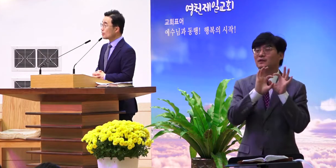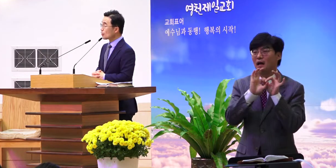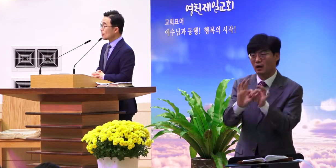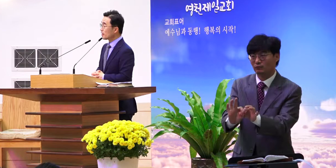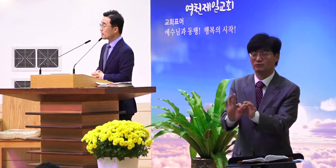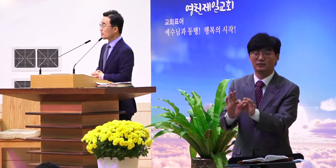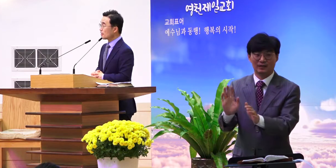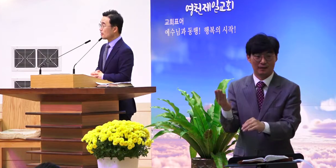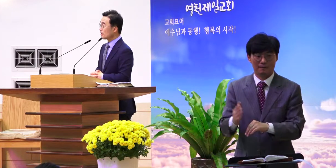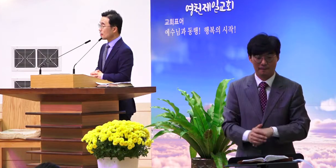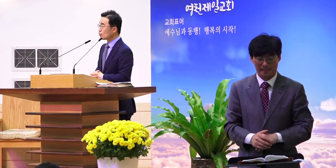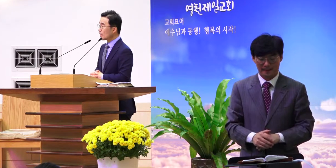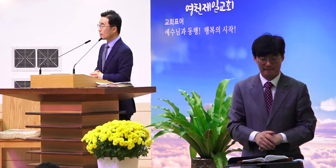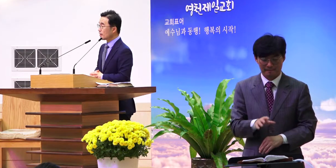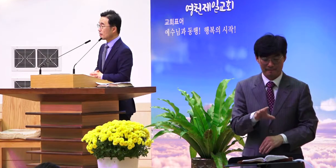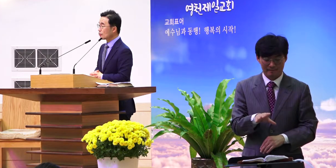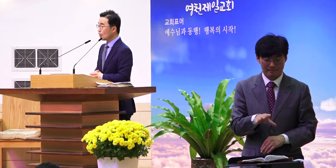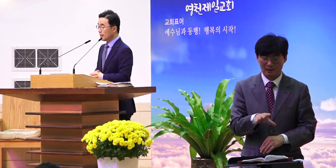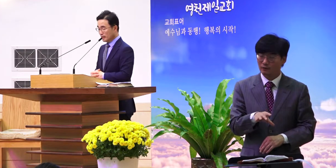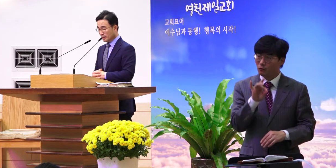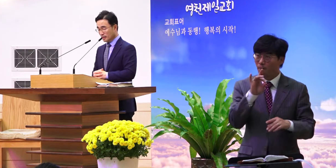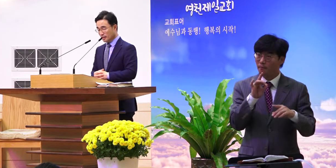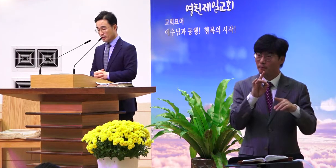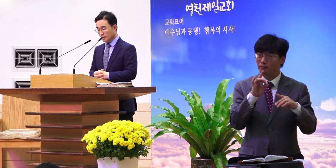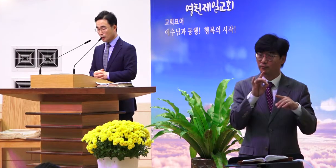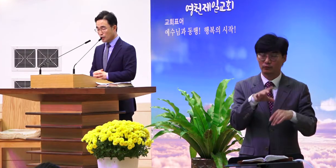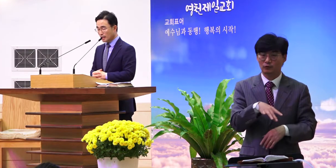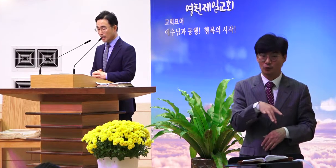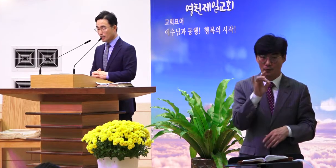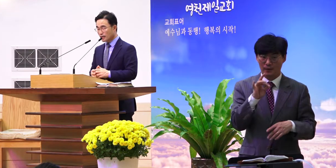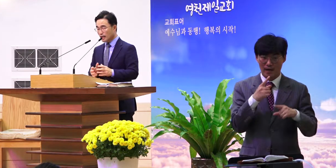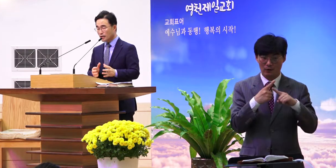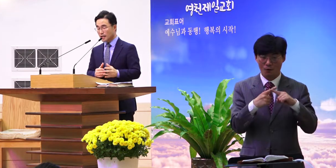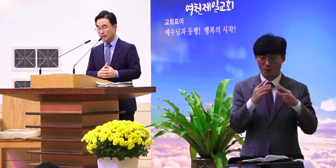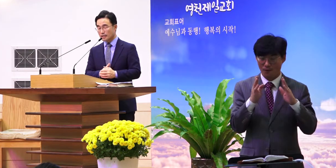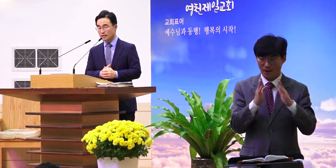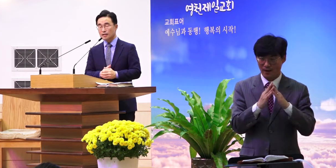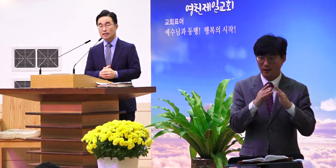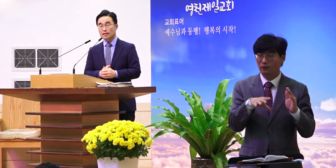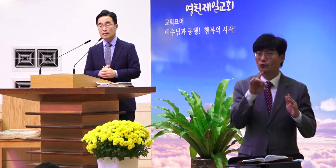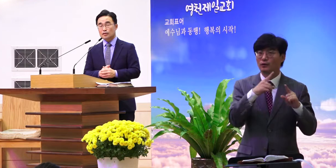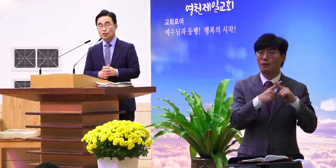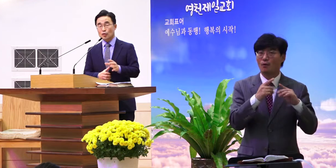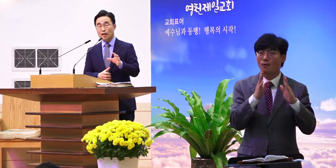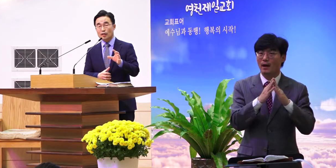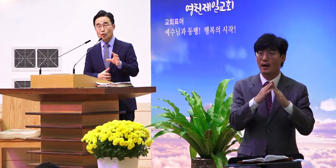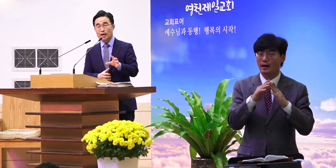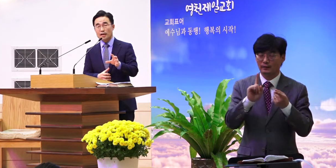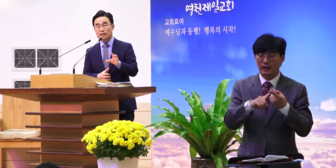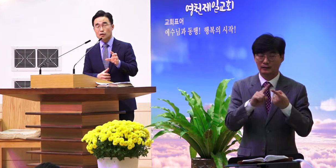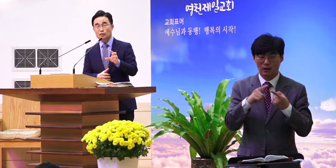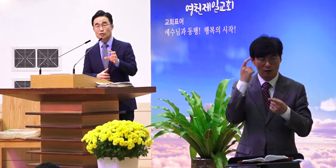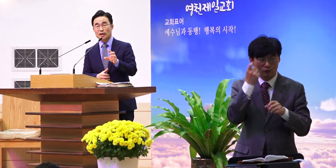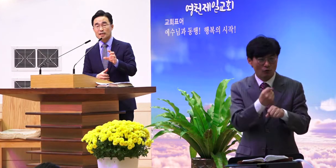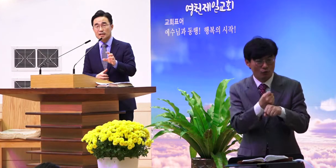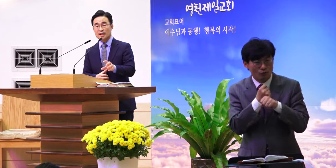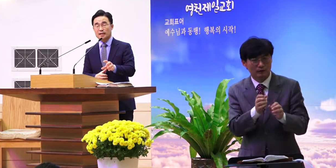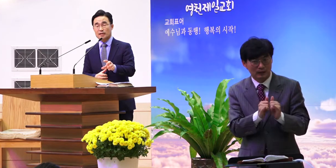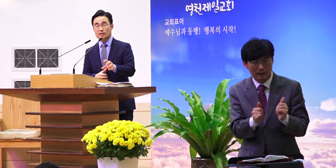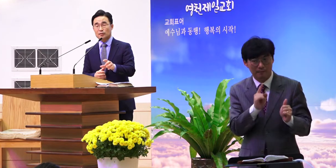초대 기독교에 대해서 연구했던 권위 있는 연구자인 앨런 크라이너 박사는 초대교회